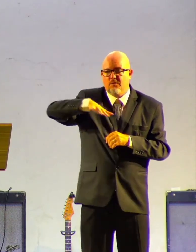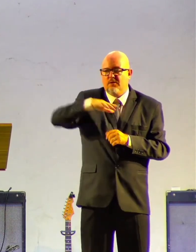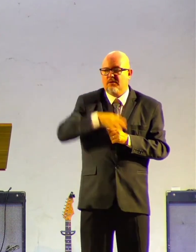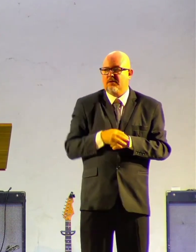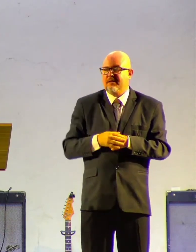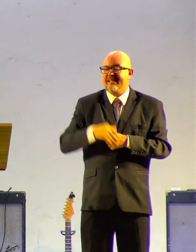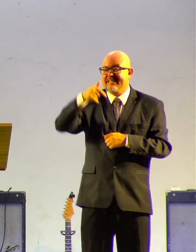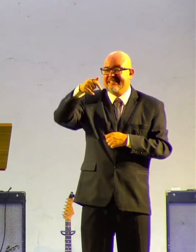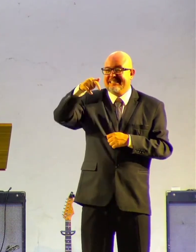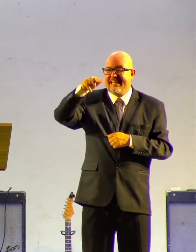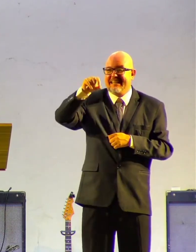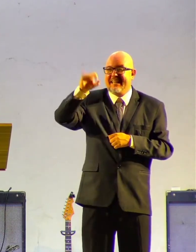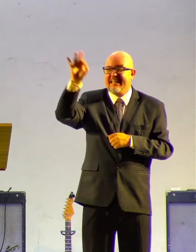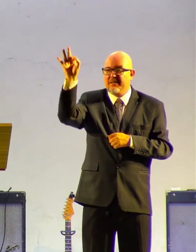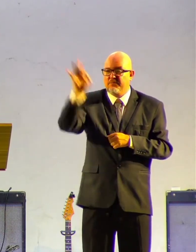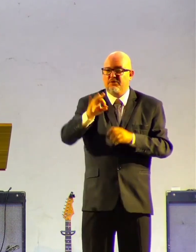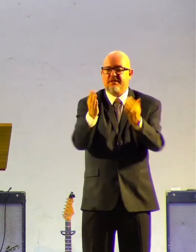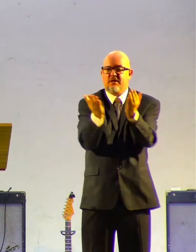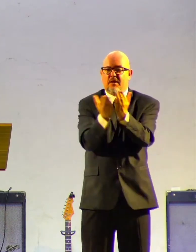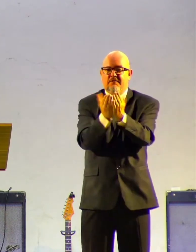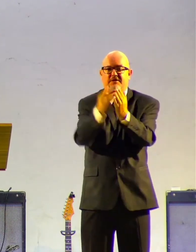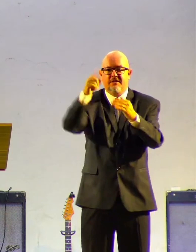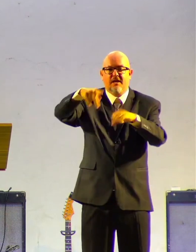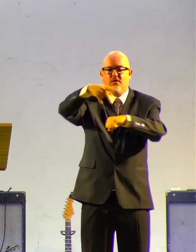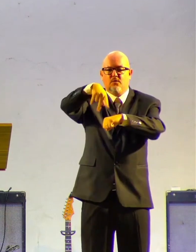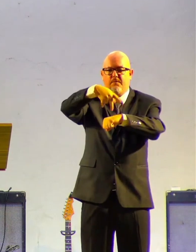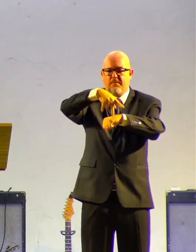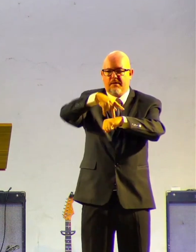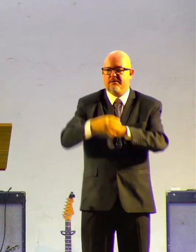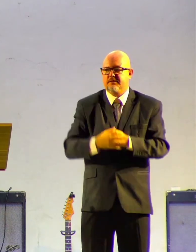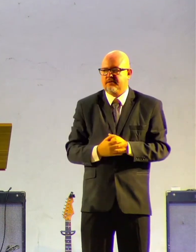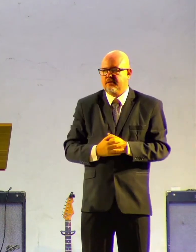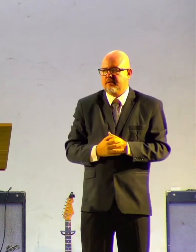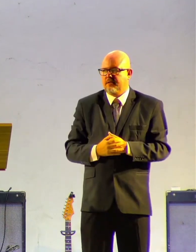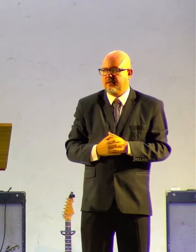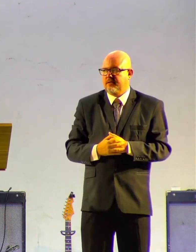e 70% dos evangélicos do país.